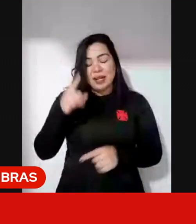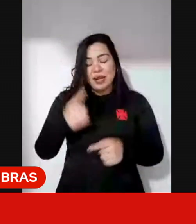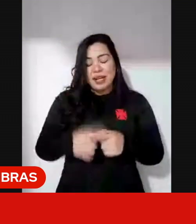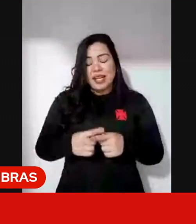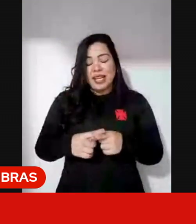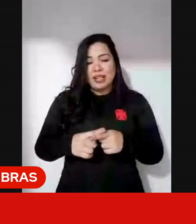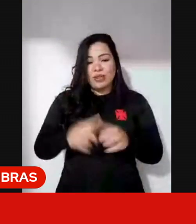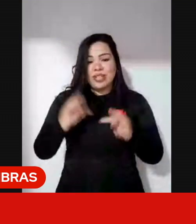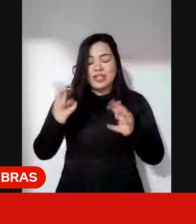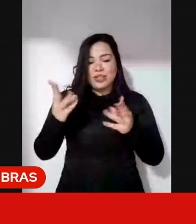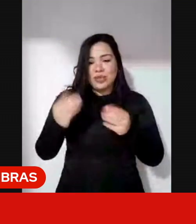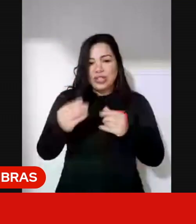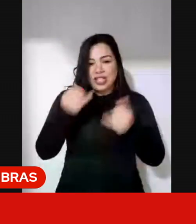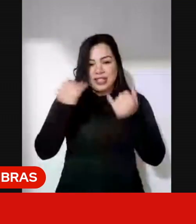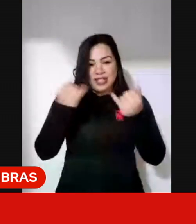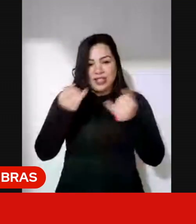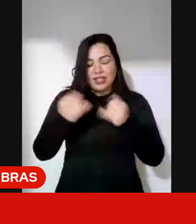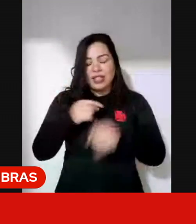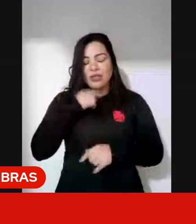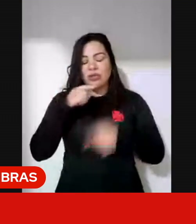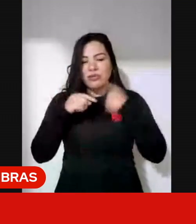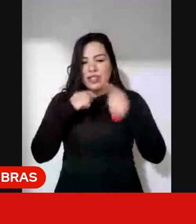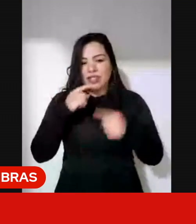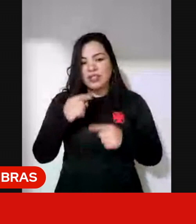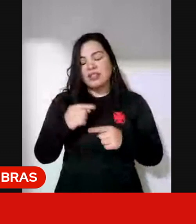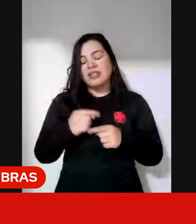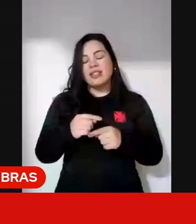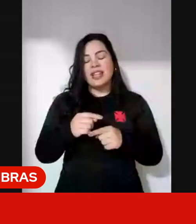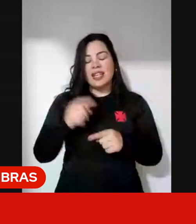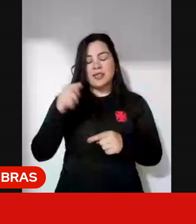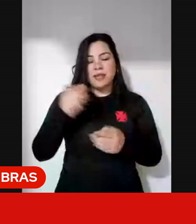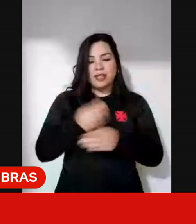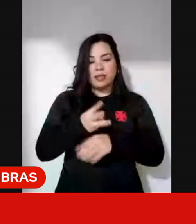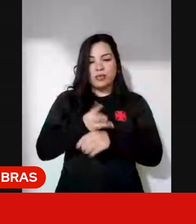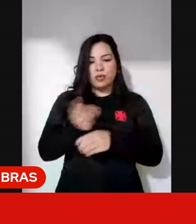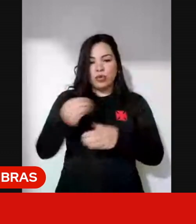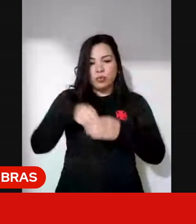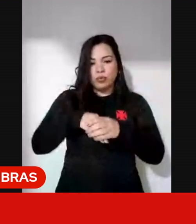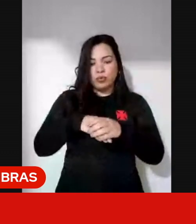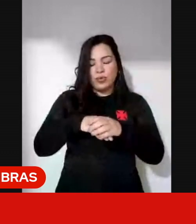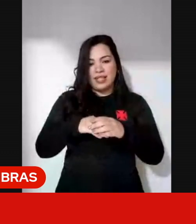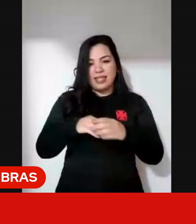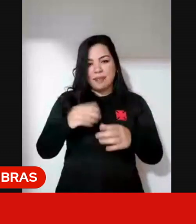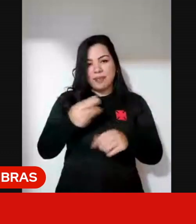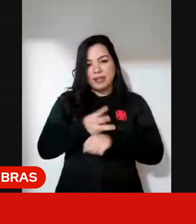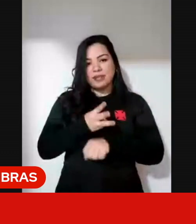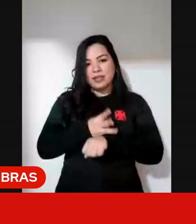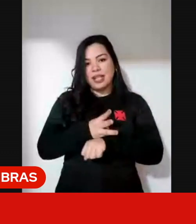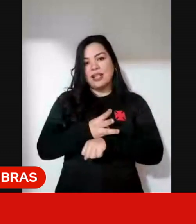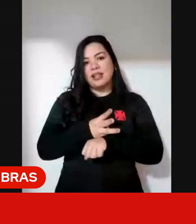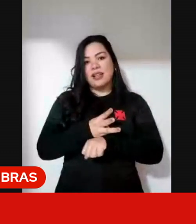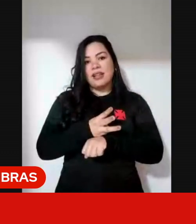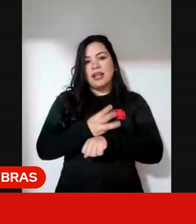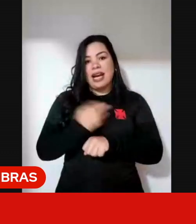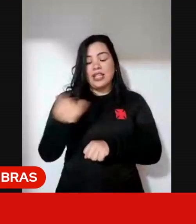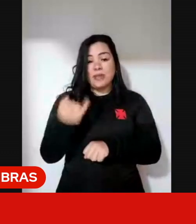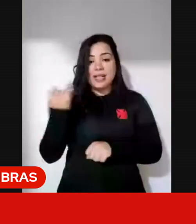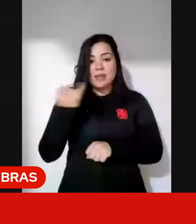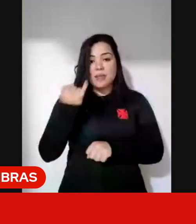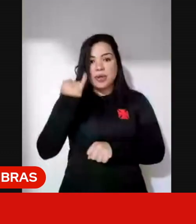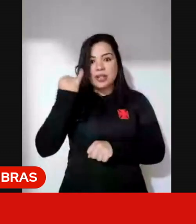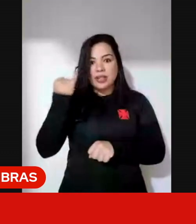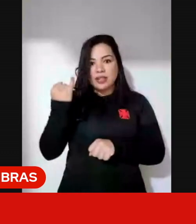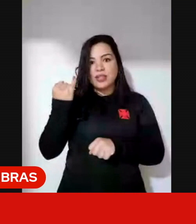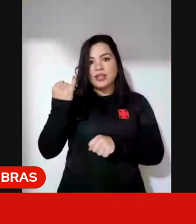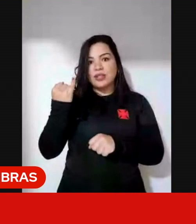Instagram e todas as notícias e dúvidas que eles mandam no grupo do WhatsApp, né? As